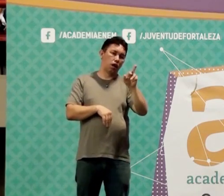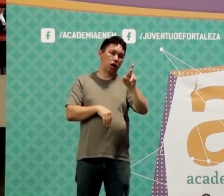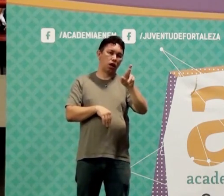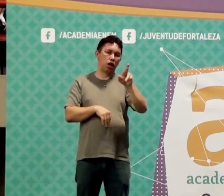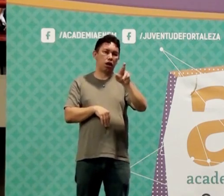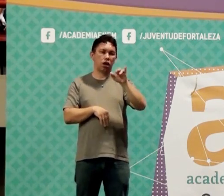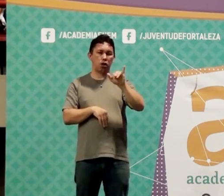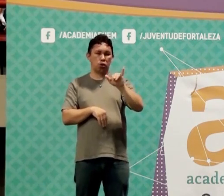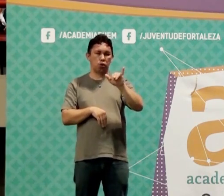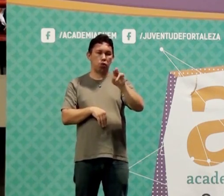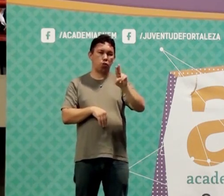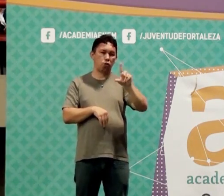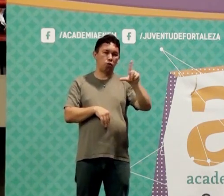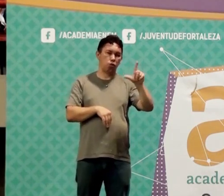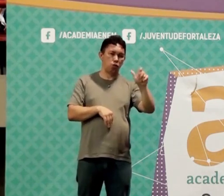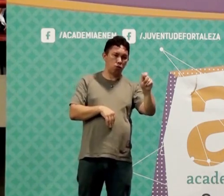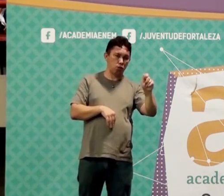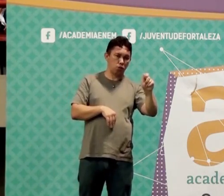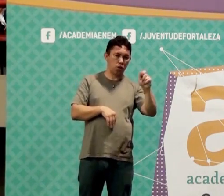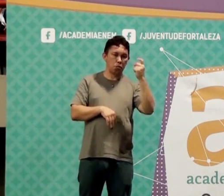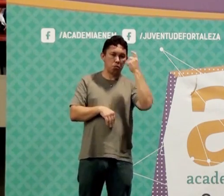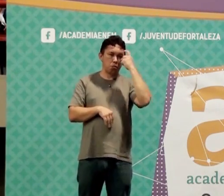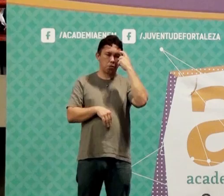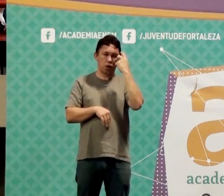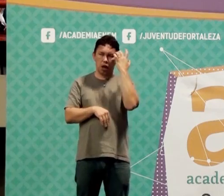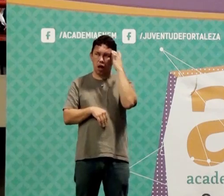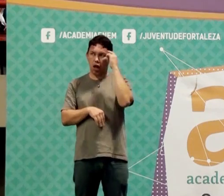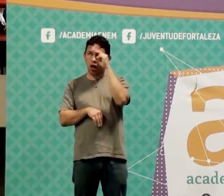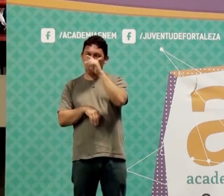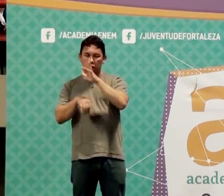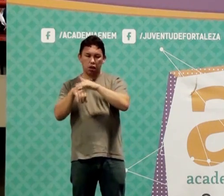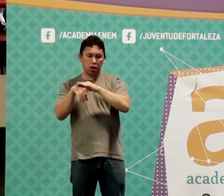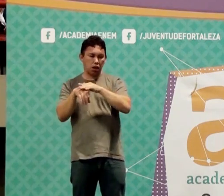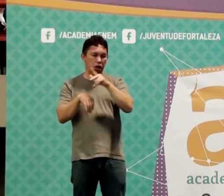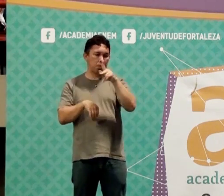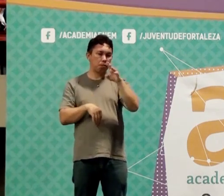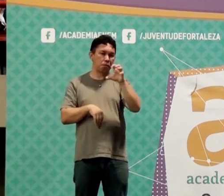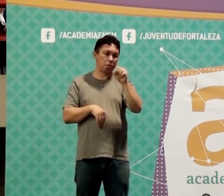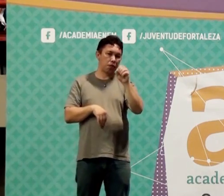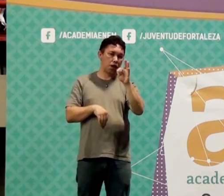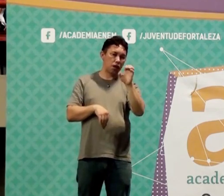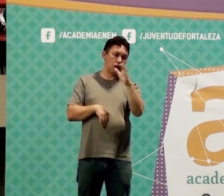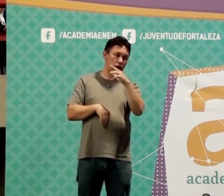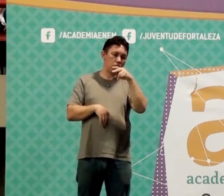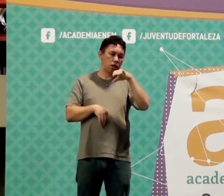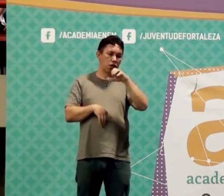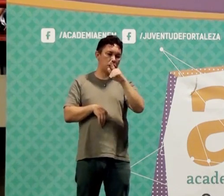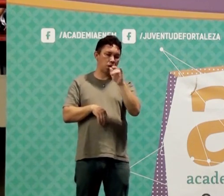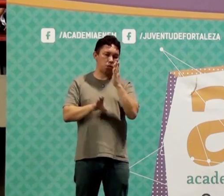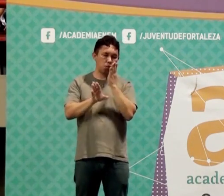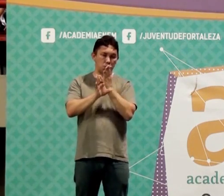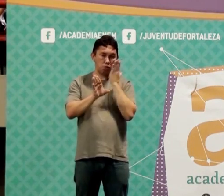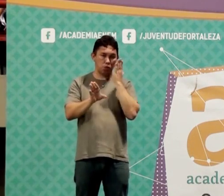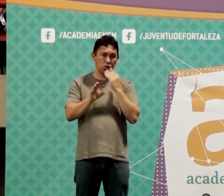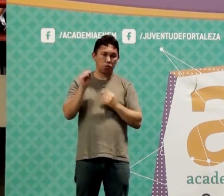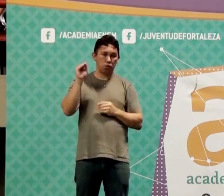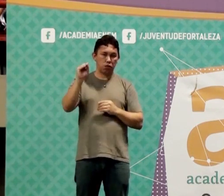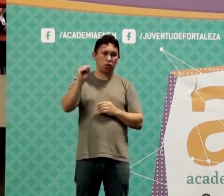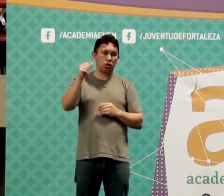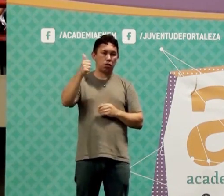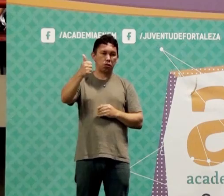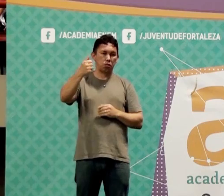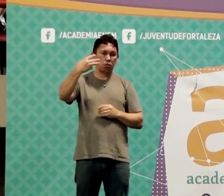1347. É o surgimento da peste negra. No dia da prova do Enem, a gente tem que entender que